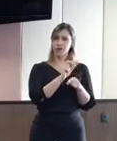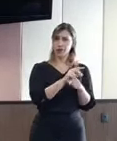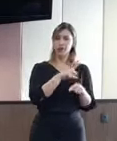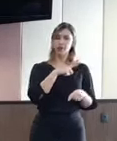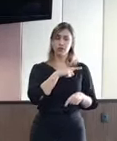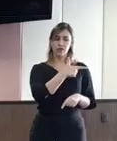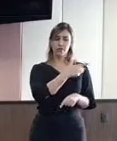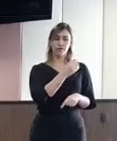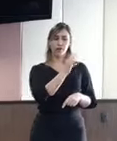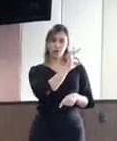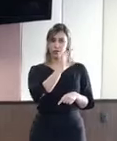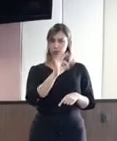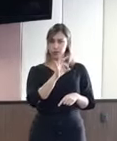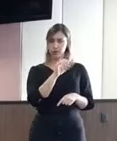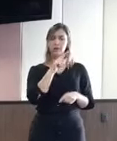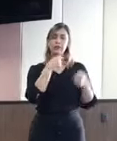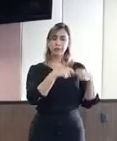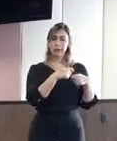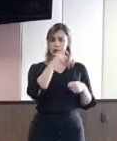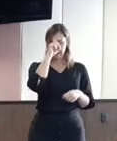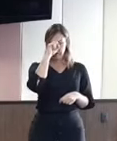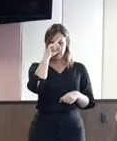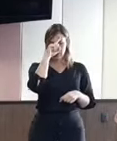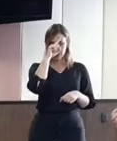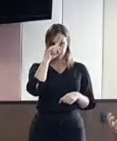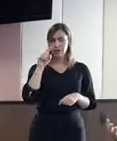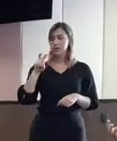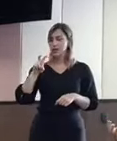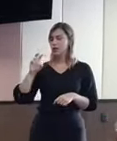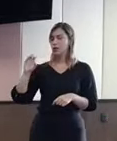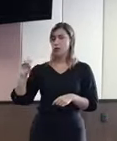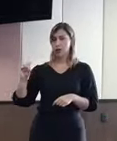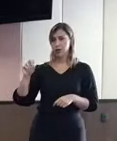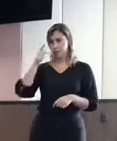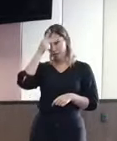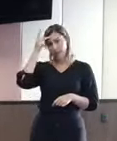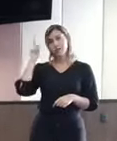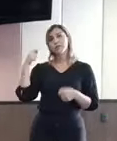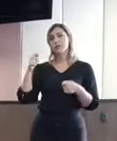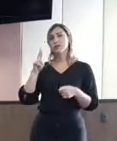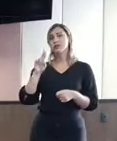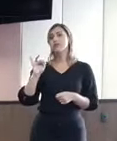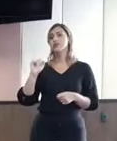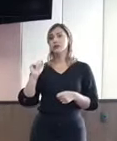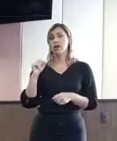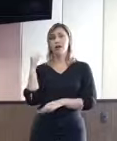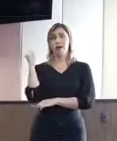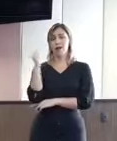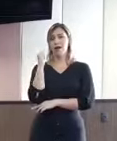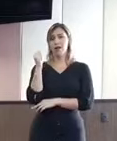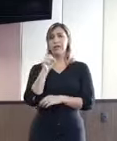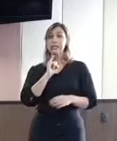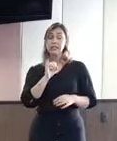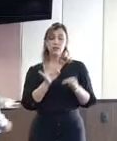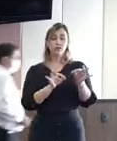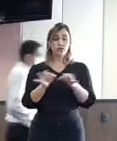20% estará no hospital precisando de tratamento clínico e 50 pessoas precisarão de UTI para o tratamento intensivo, se